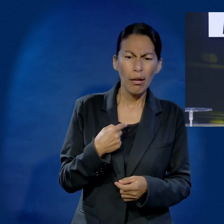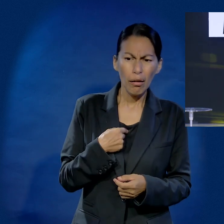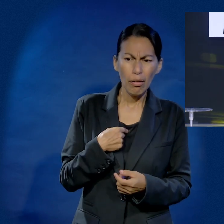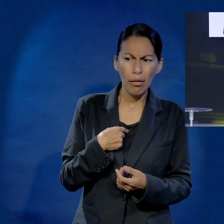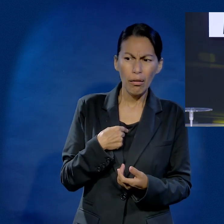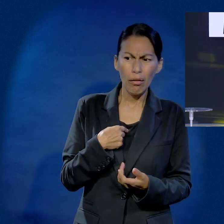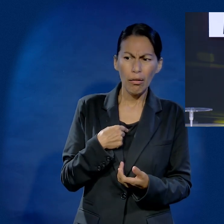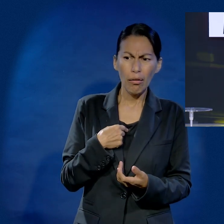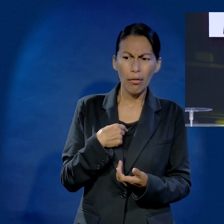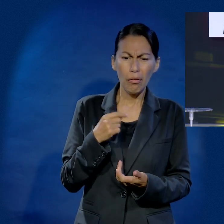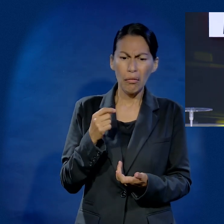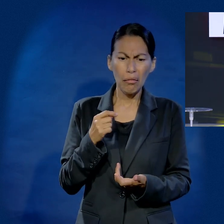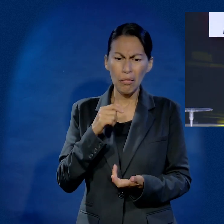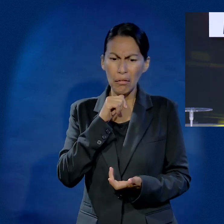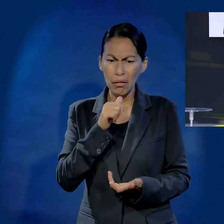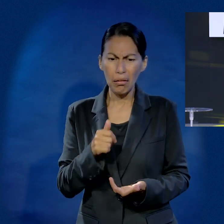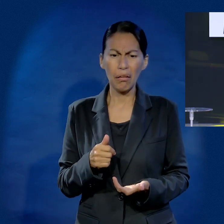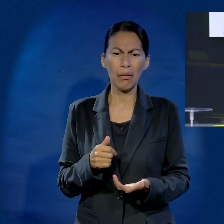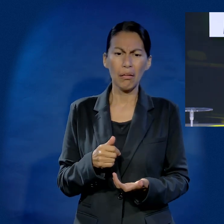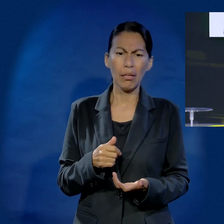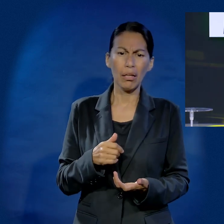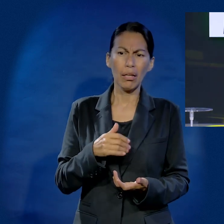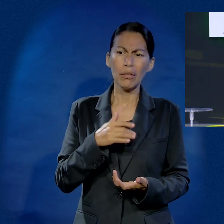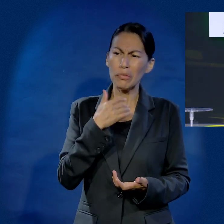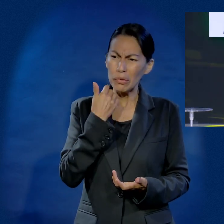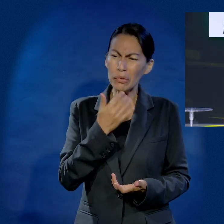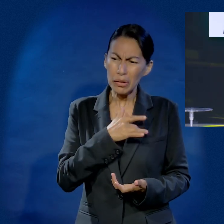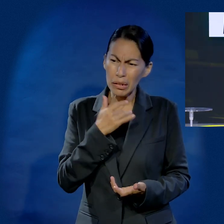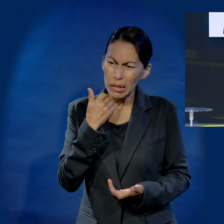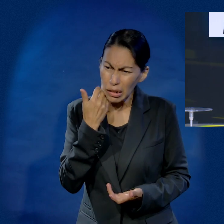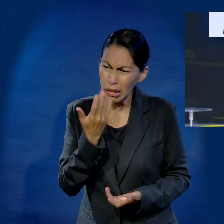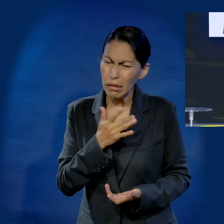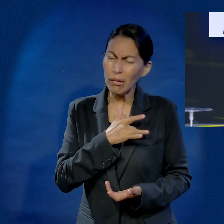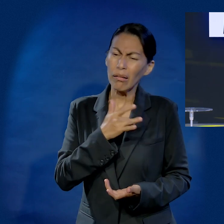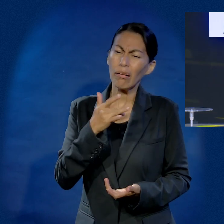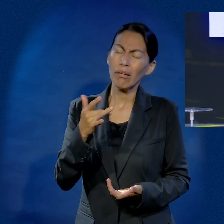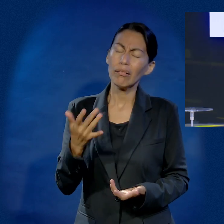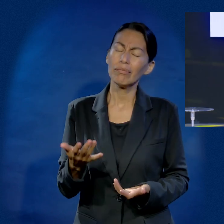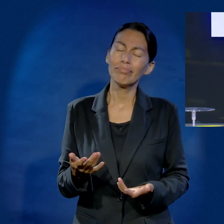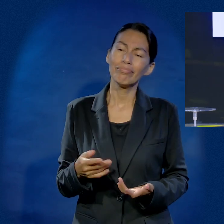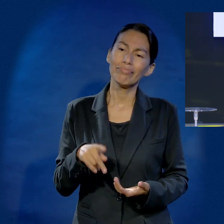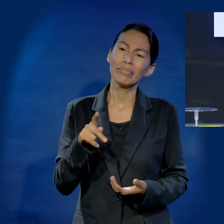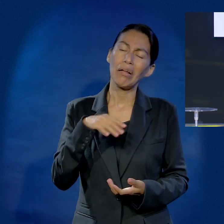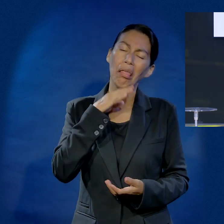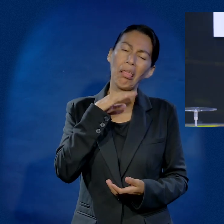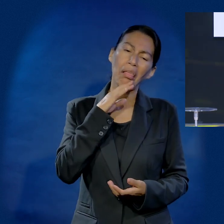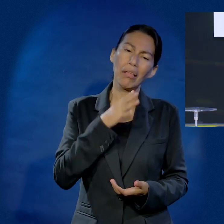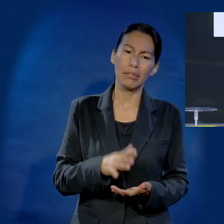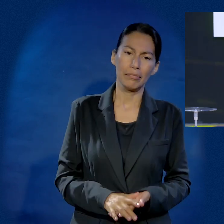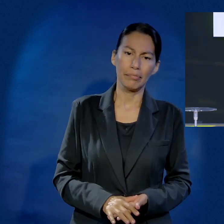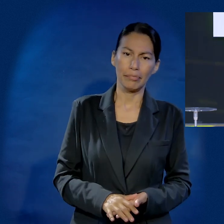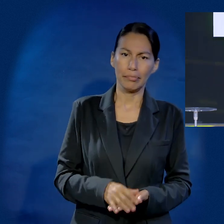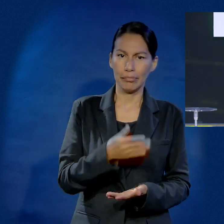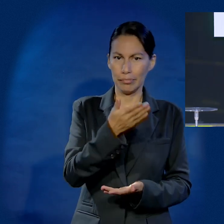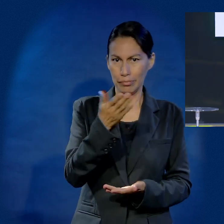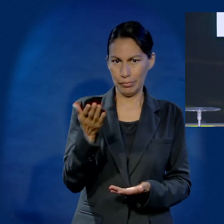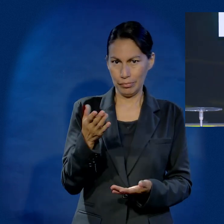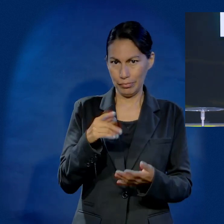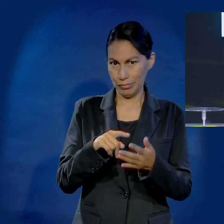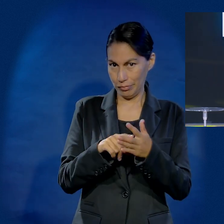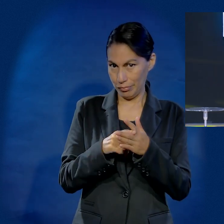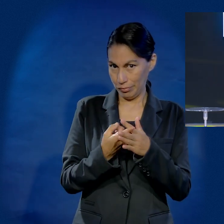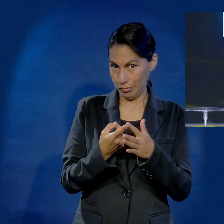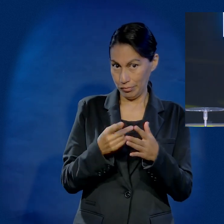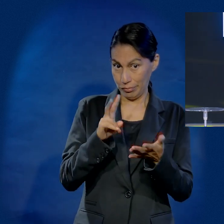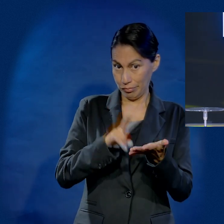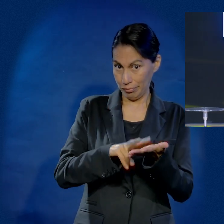si yo trato de enamorarme, pero no me hacen caso? Quiero compartir con ustedes algunos